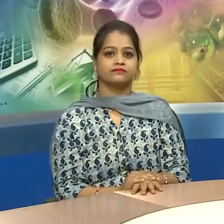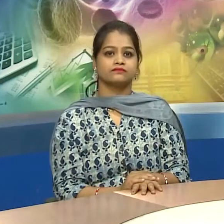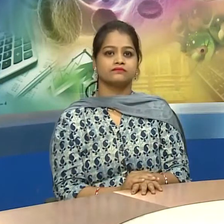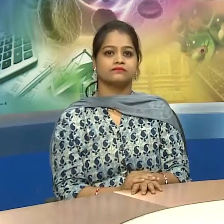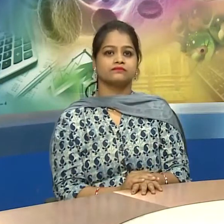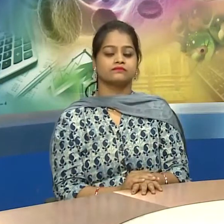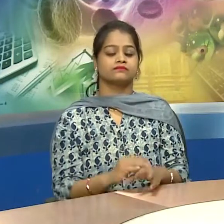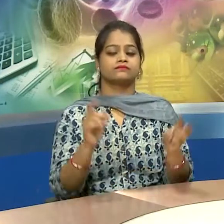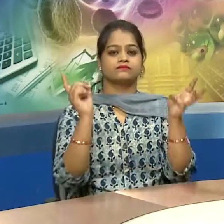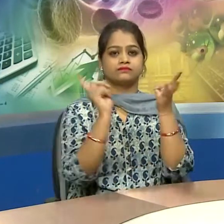प्रश्न 3,